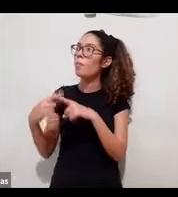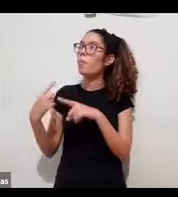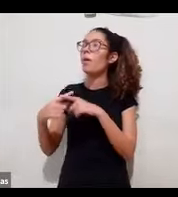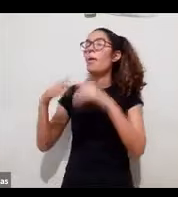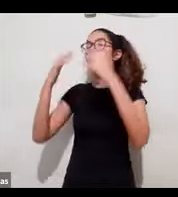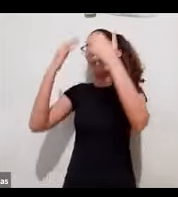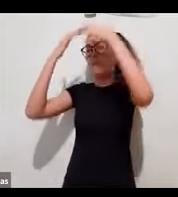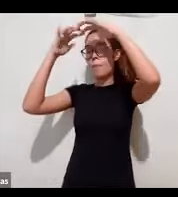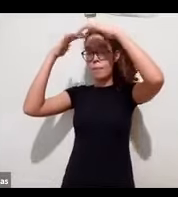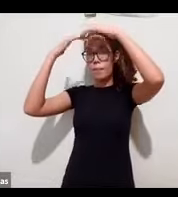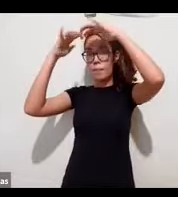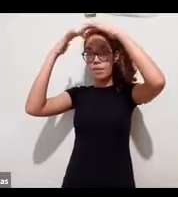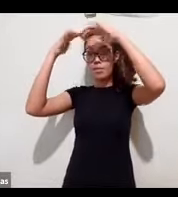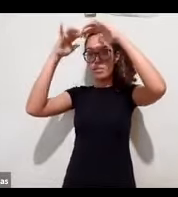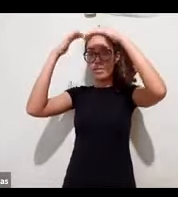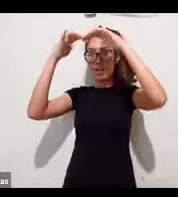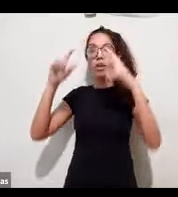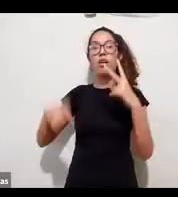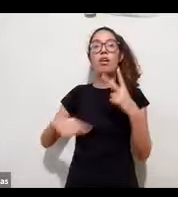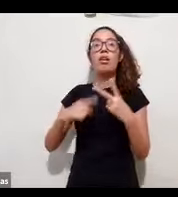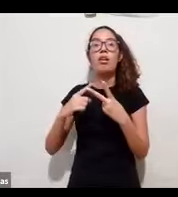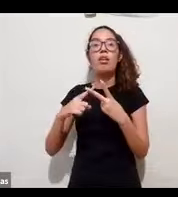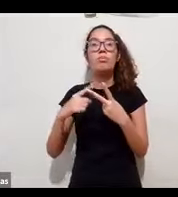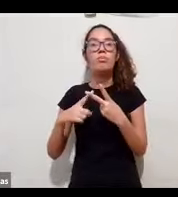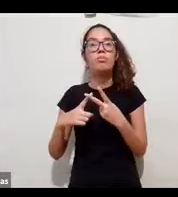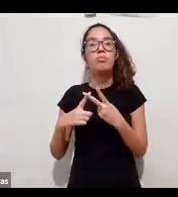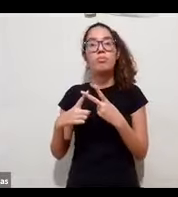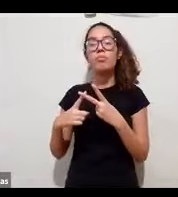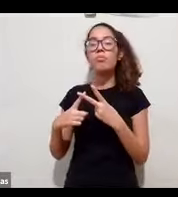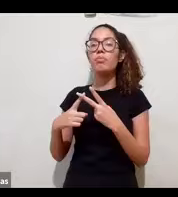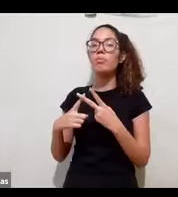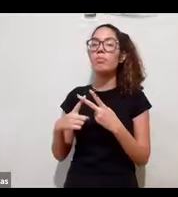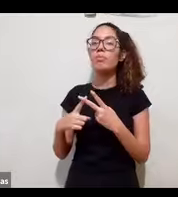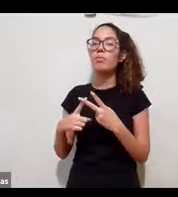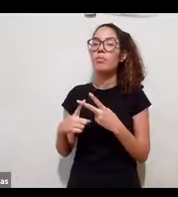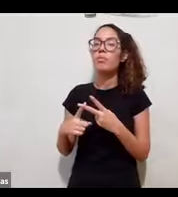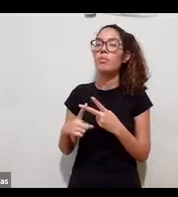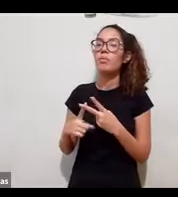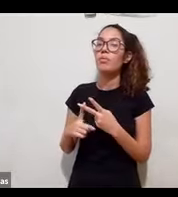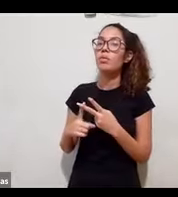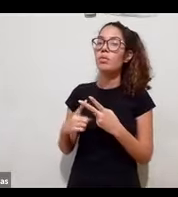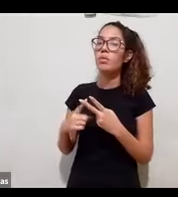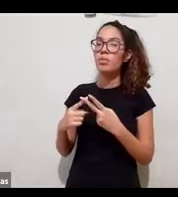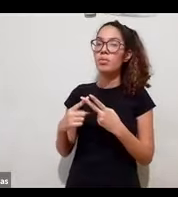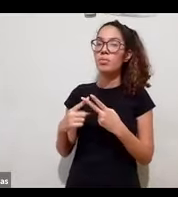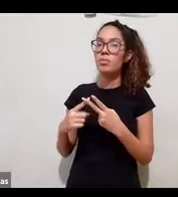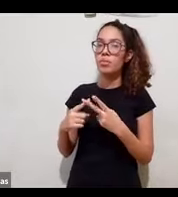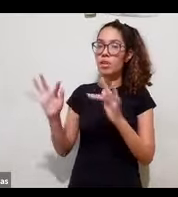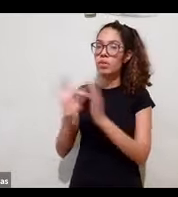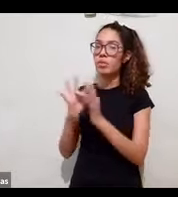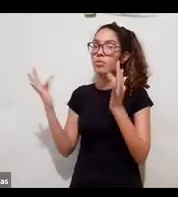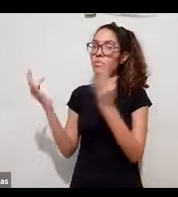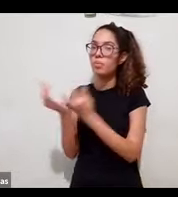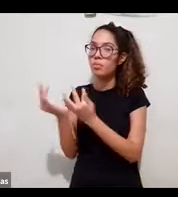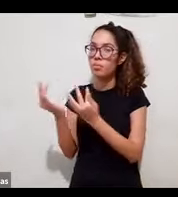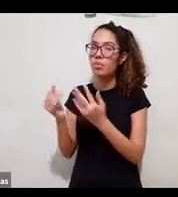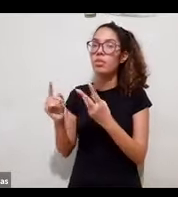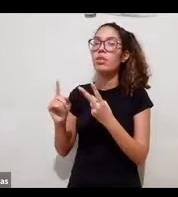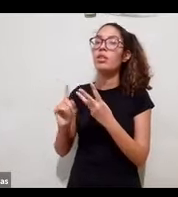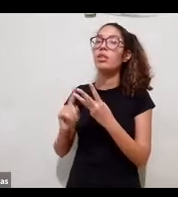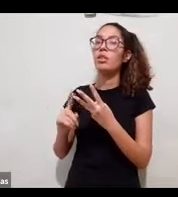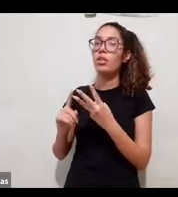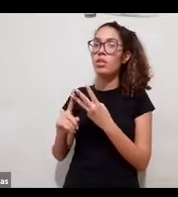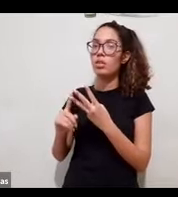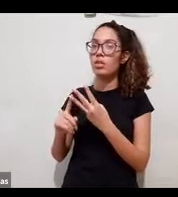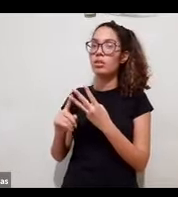do que preconizam as normativas, que existe normativa, existe uma política de saúde mental, que ela também foi construída a partir de uma luta de uma